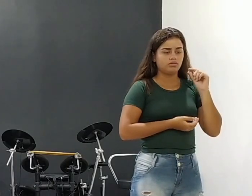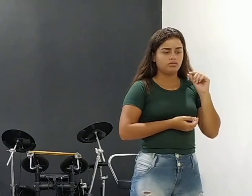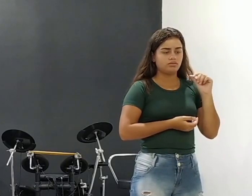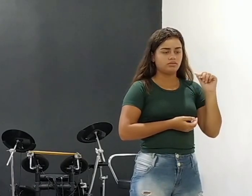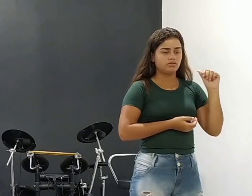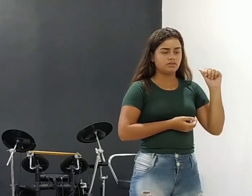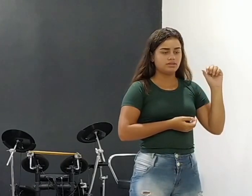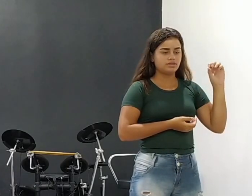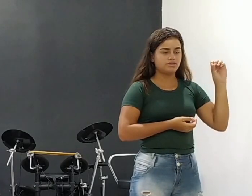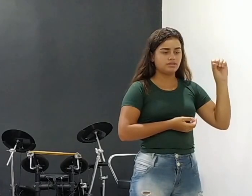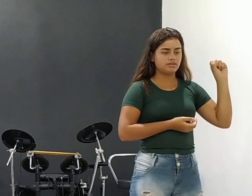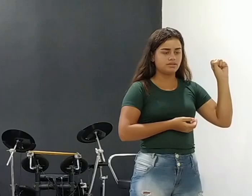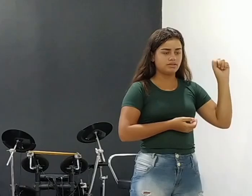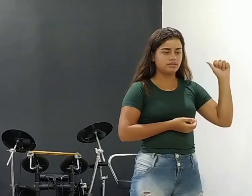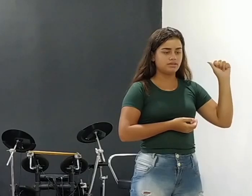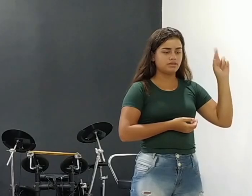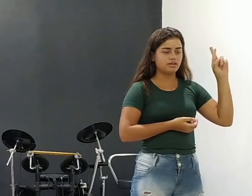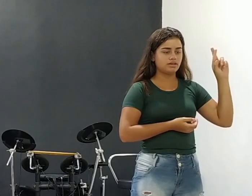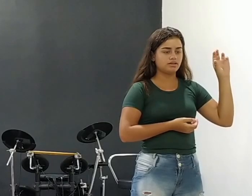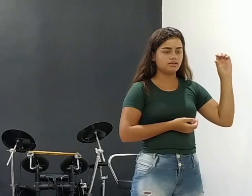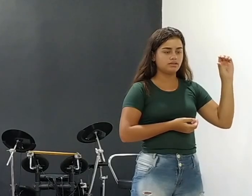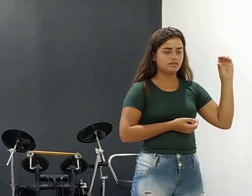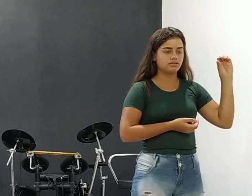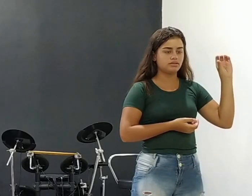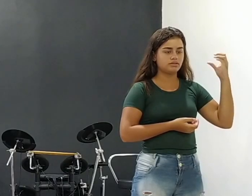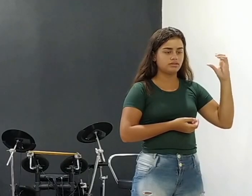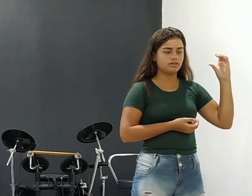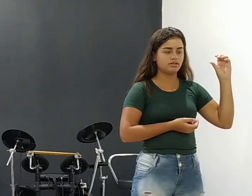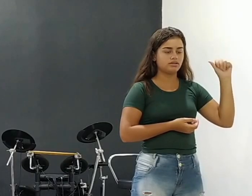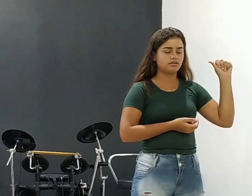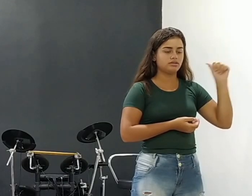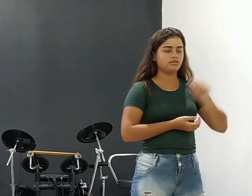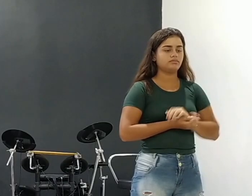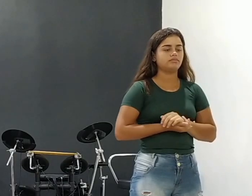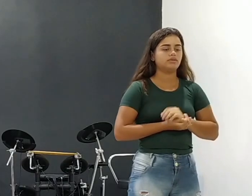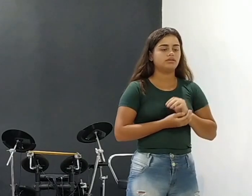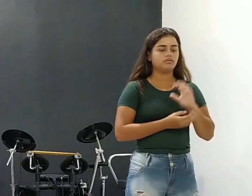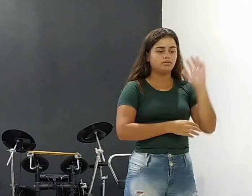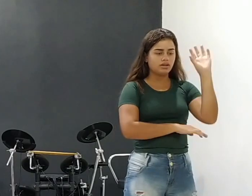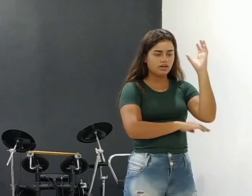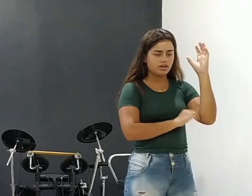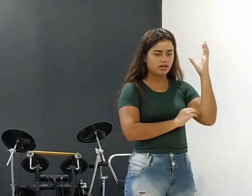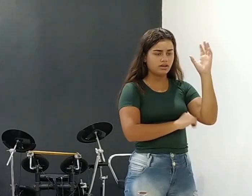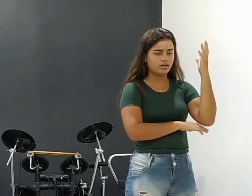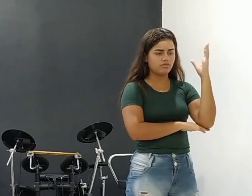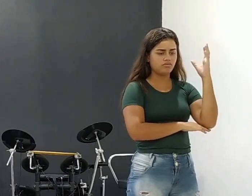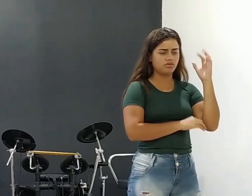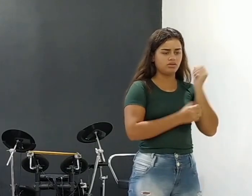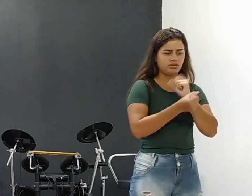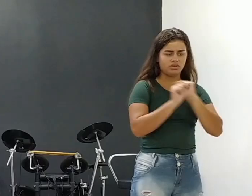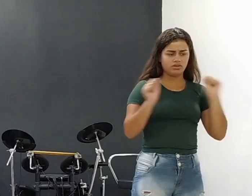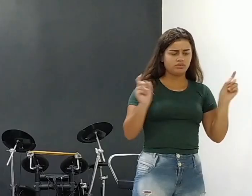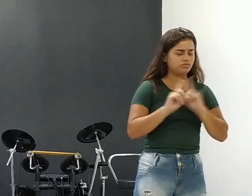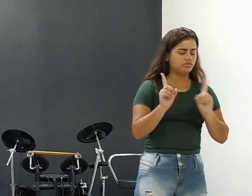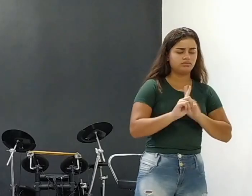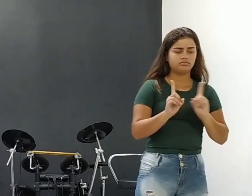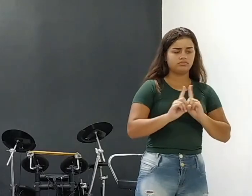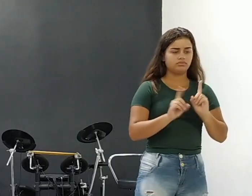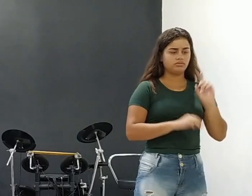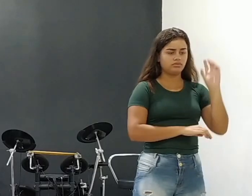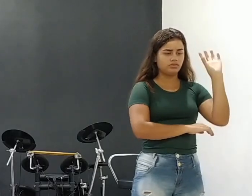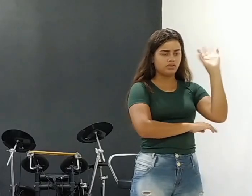irmãos, desse tamanho. Sarça não era uma árvore grande, bonita, com um